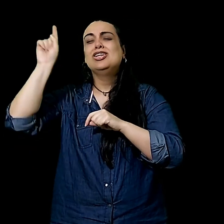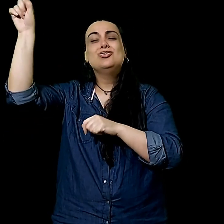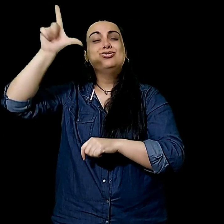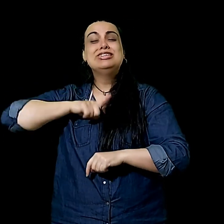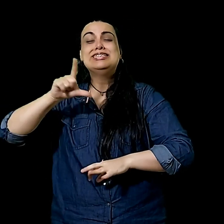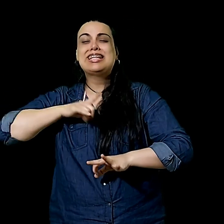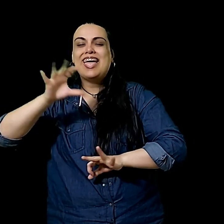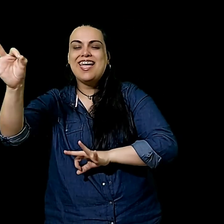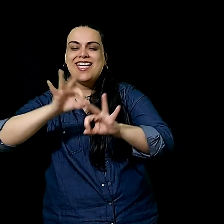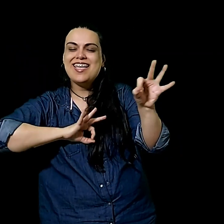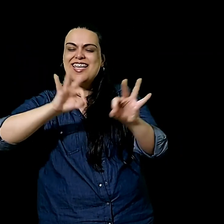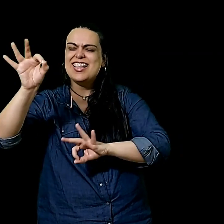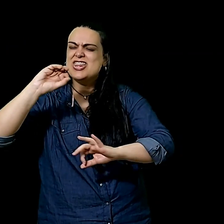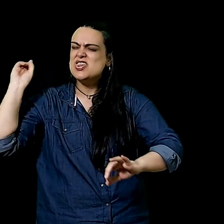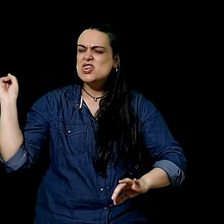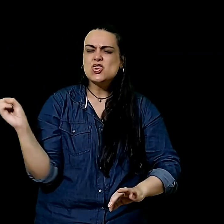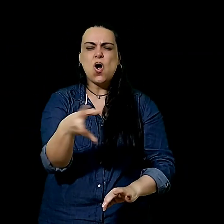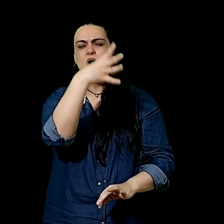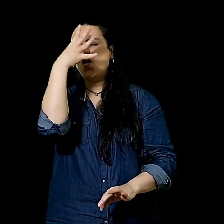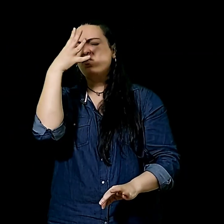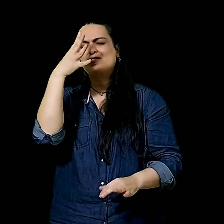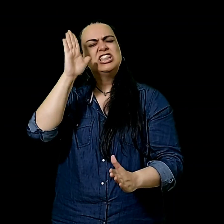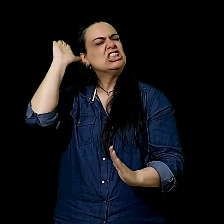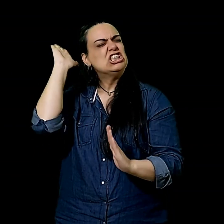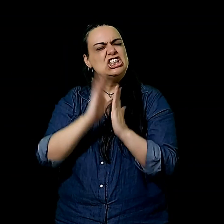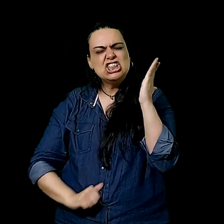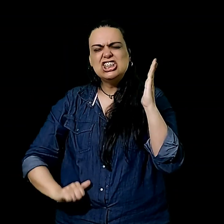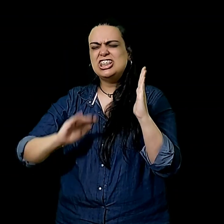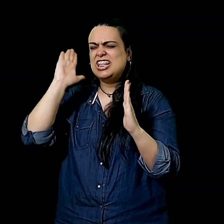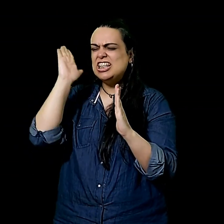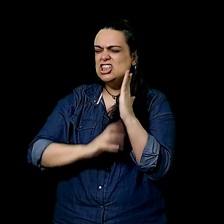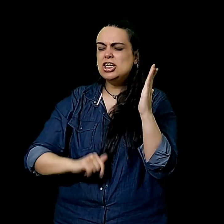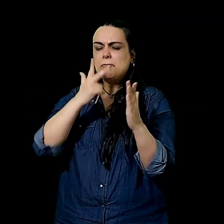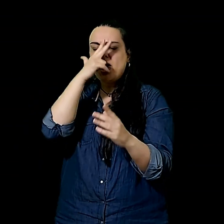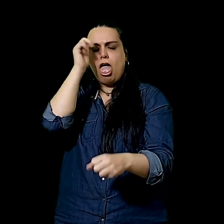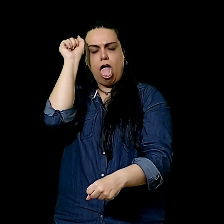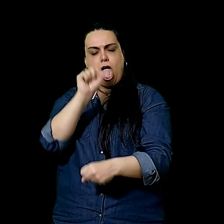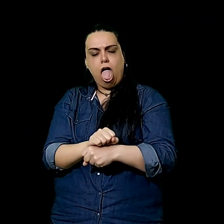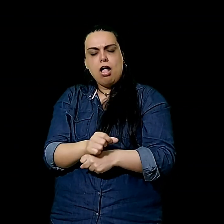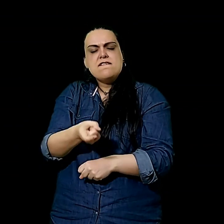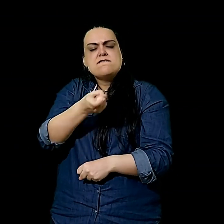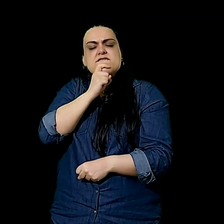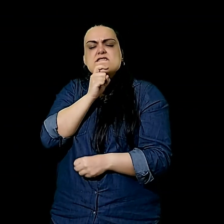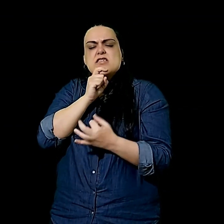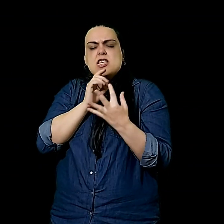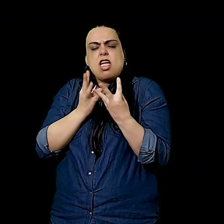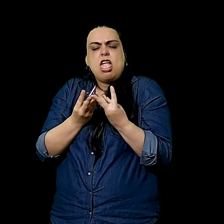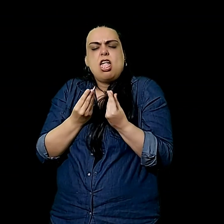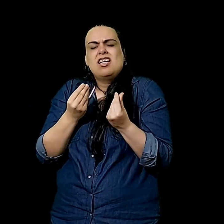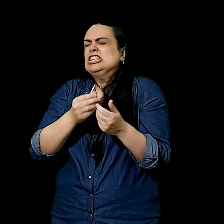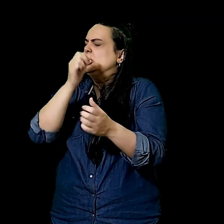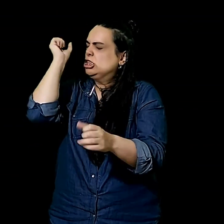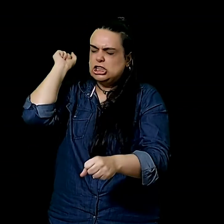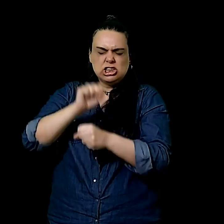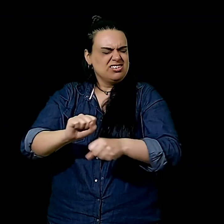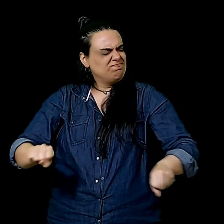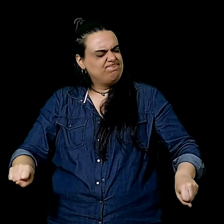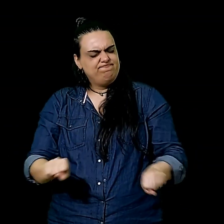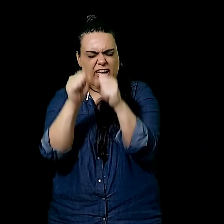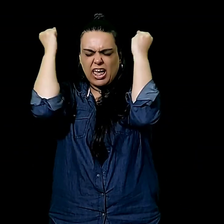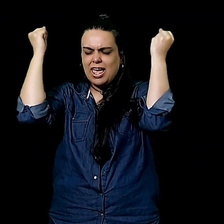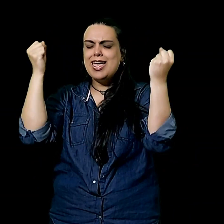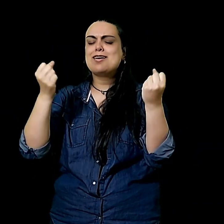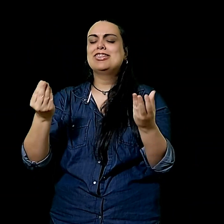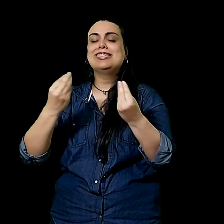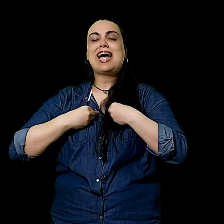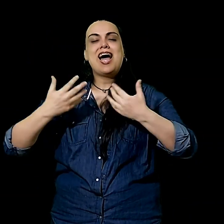o Senhor tem para nossa vida. Tira toda a roupagem que engessa, Senhor, aquilo que o Senhor tem para nós. Sim, eu te peço,